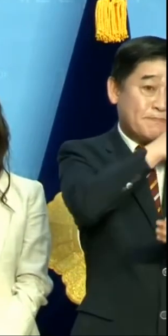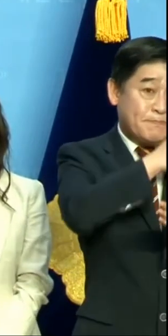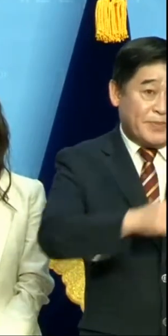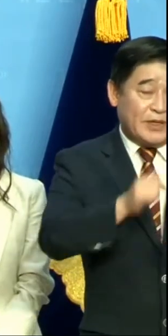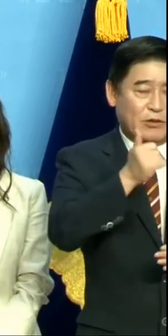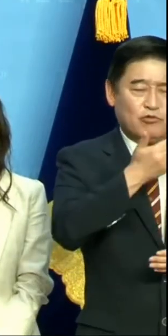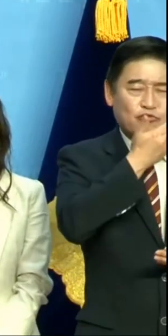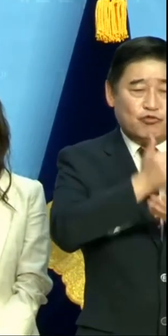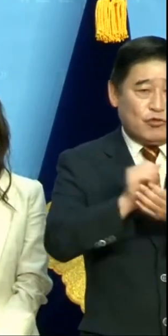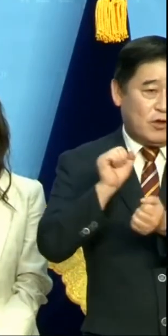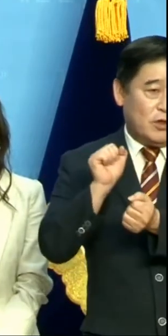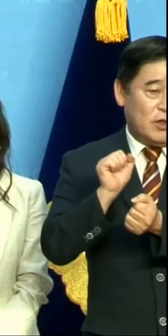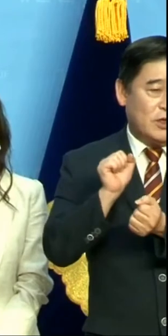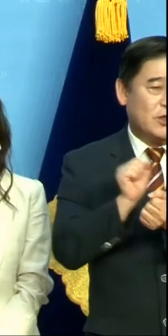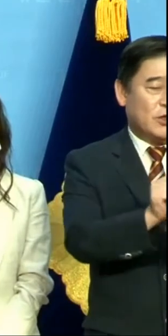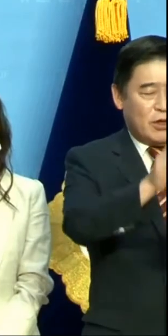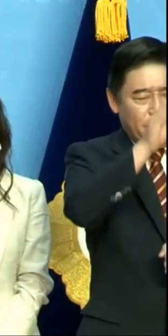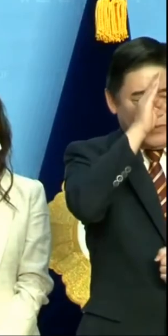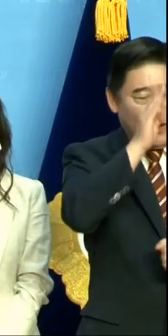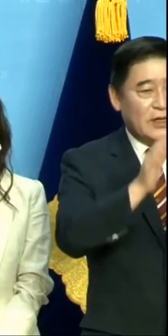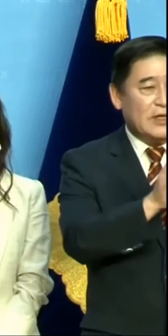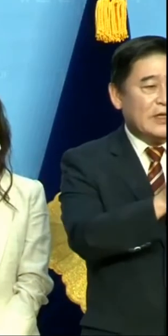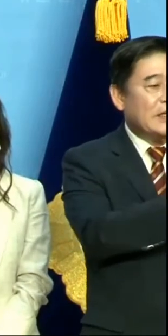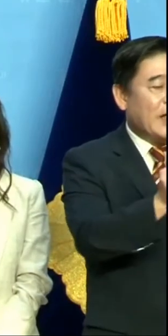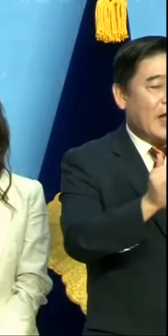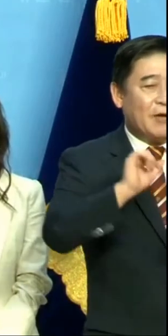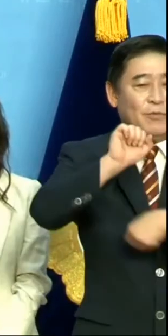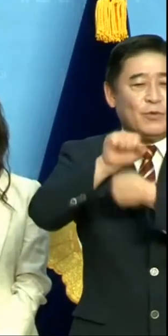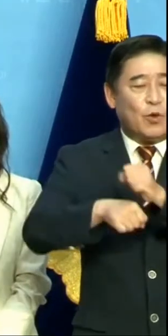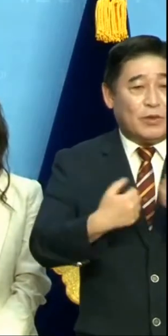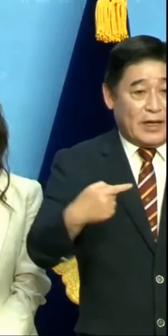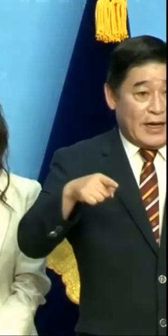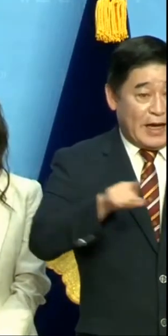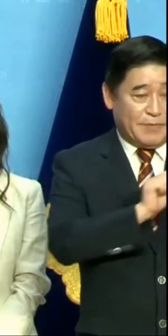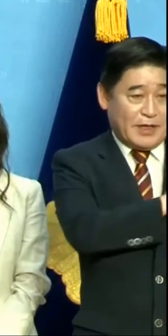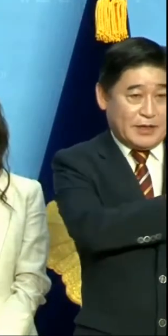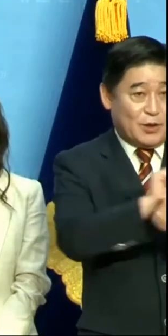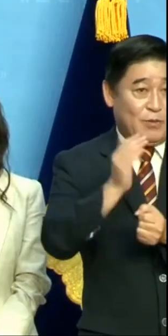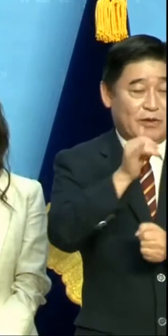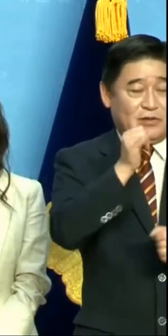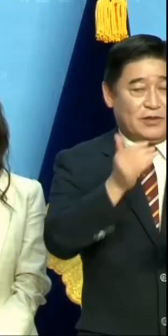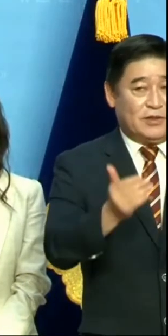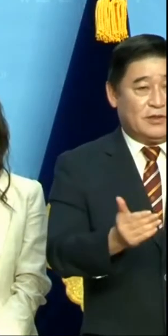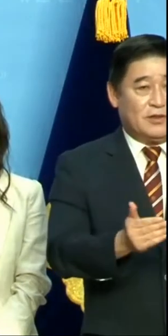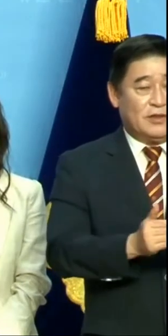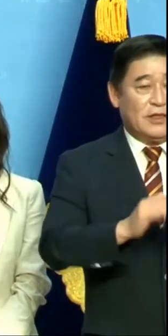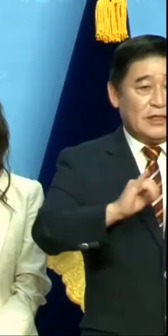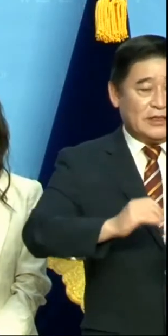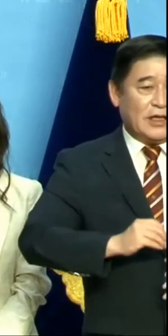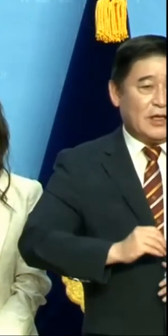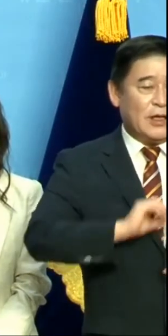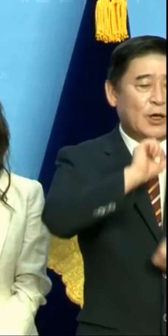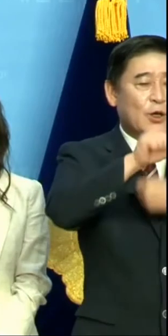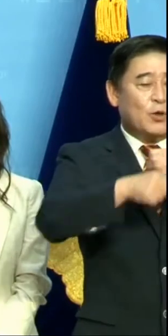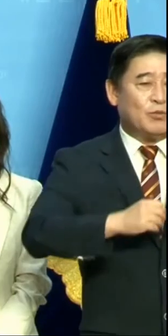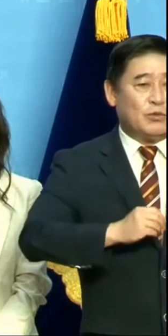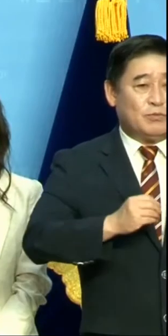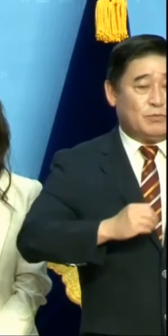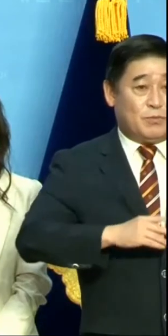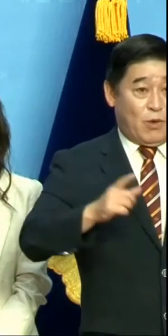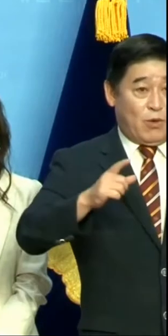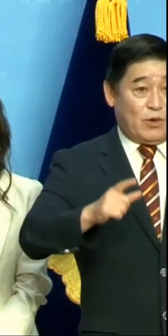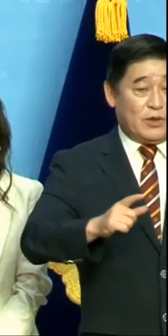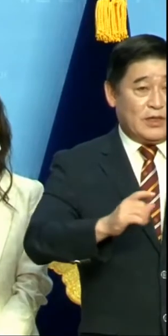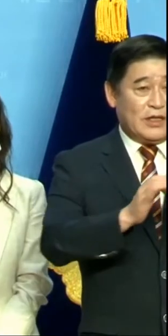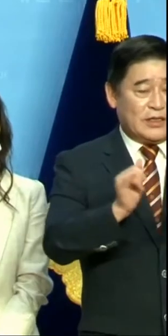입힌 주요 강연 병은 모두 인수 공동 병원체에 의한 것이다 세계 동물 보건 기분은 인체감염